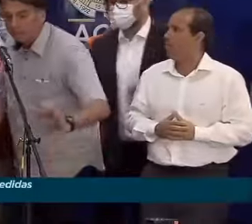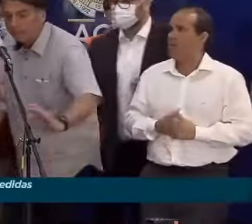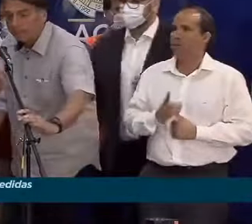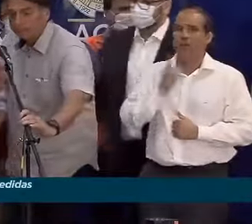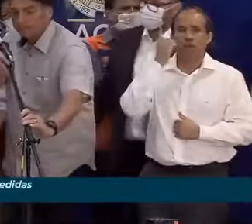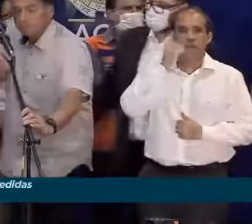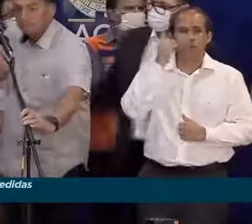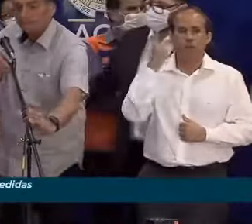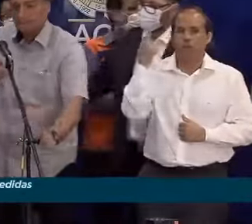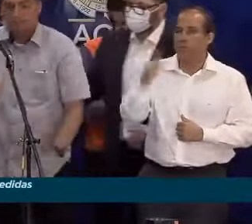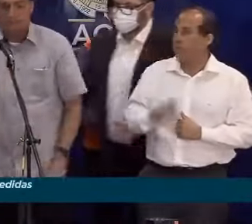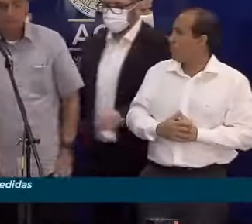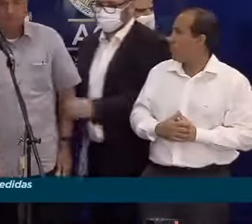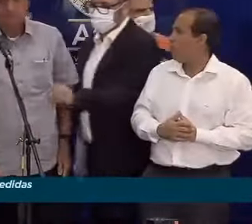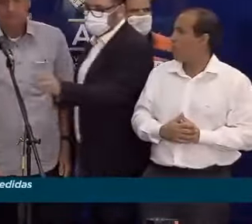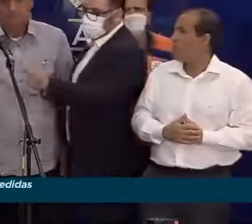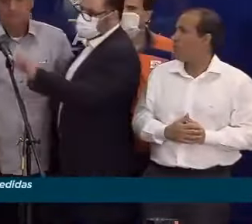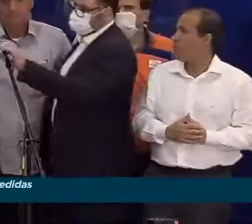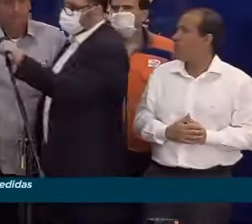Deputado Alan Rick.